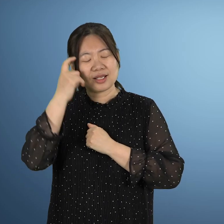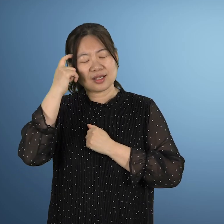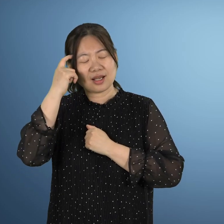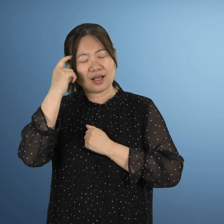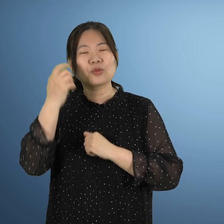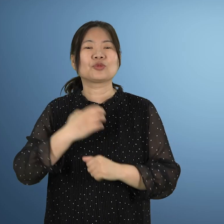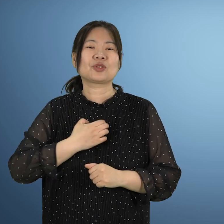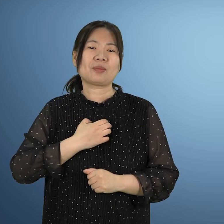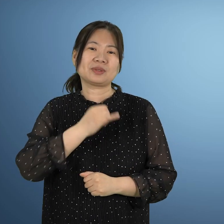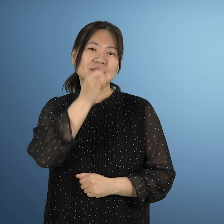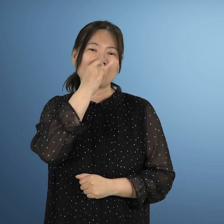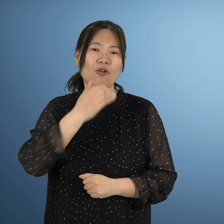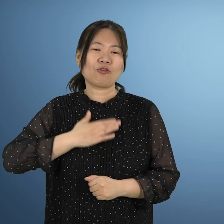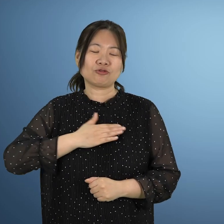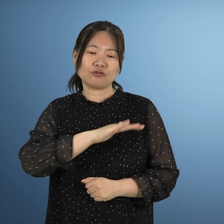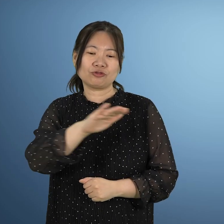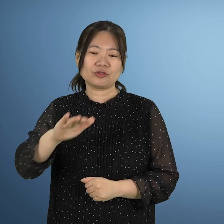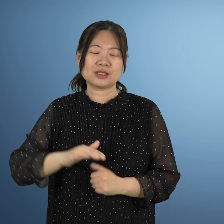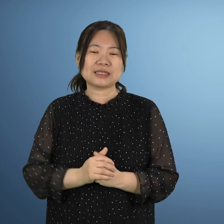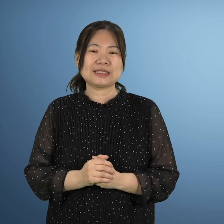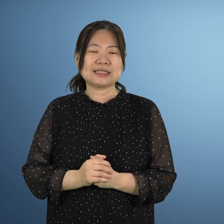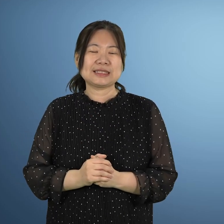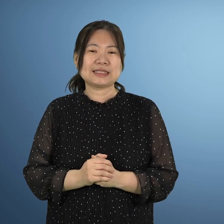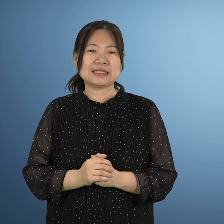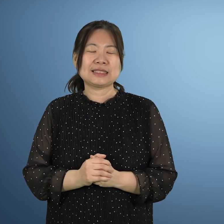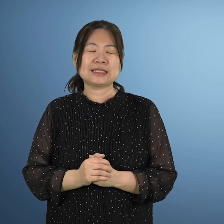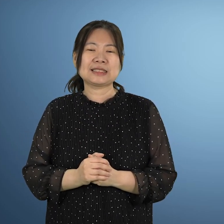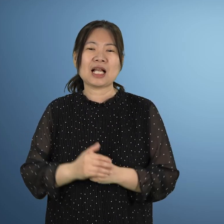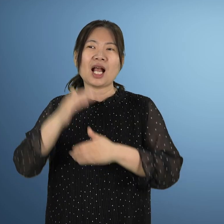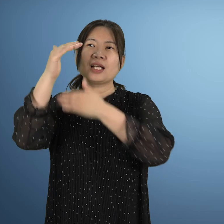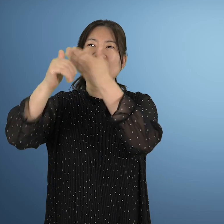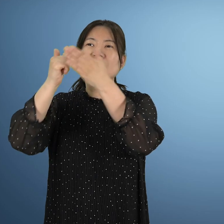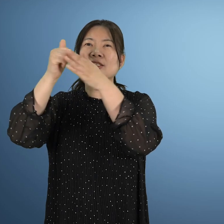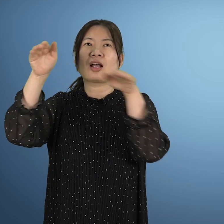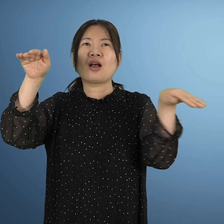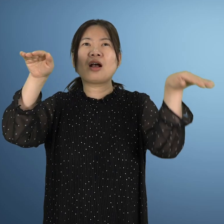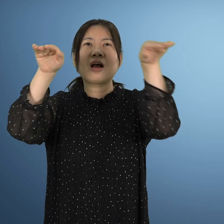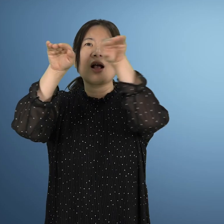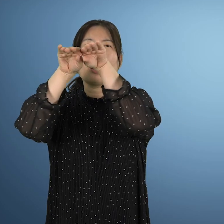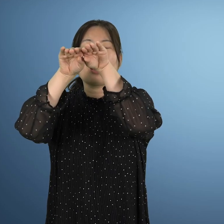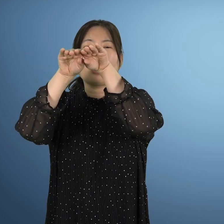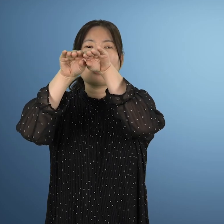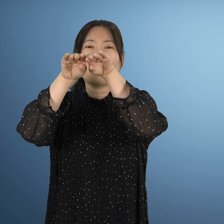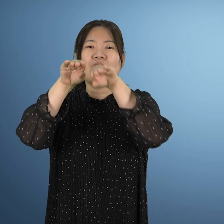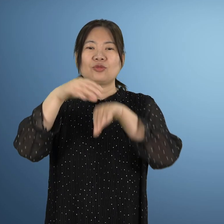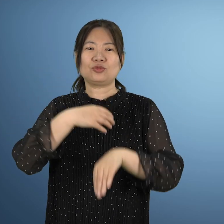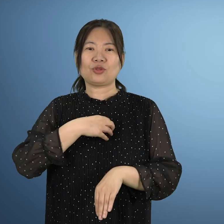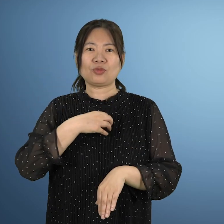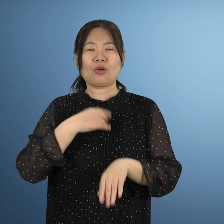위험한가 하면 우리를 신적인 자리에 올려놓는 태도와 똑같습니다.